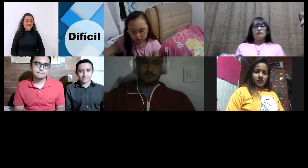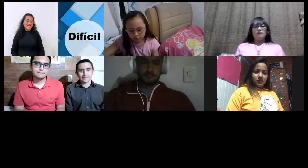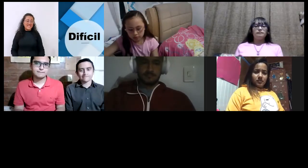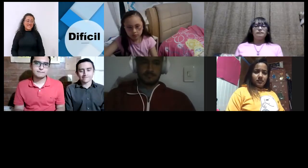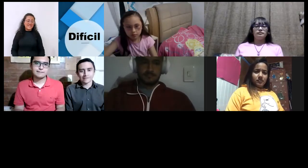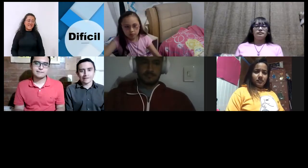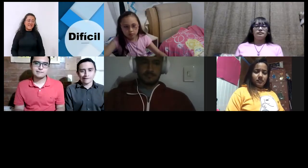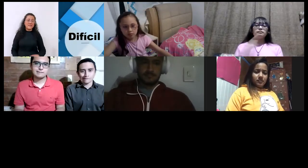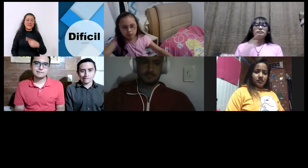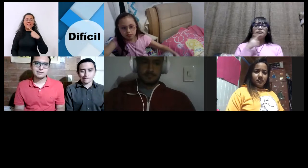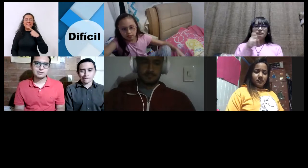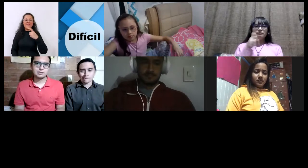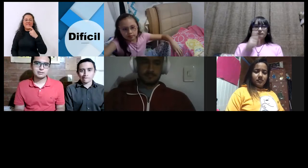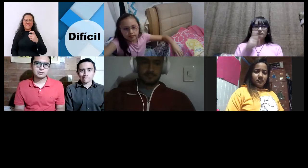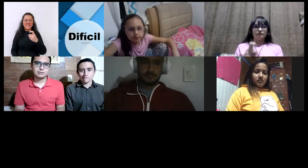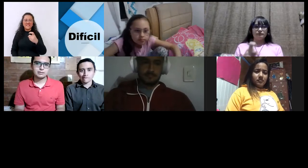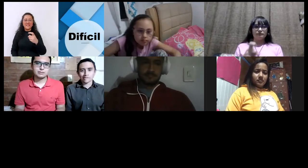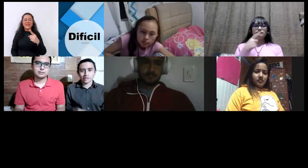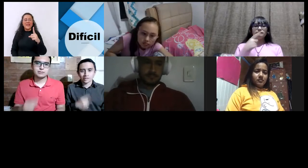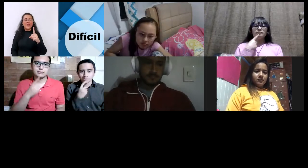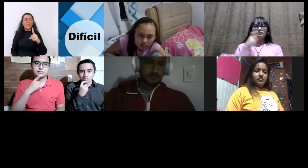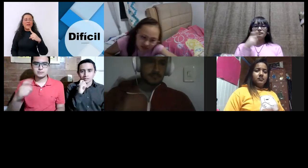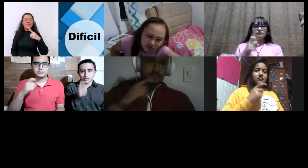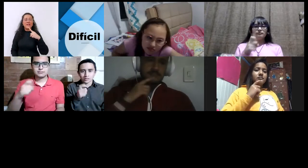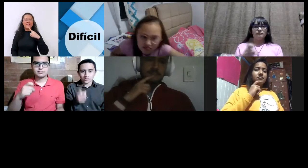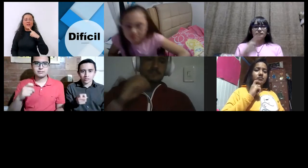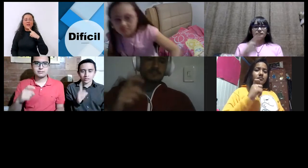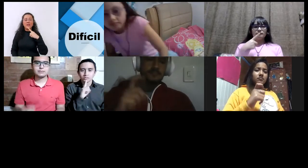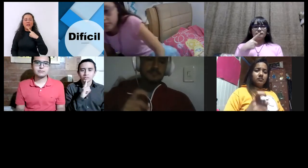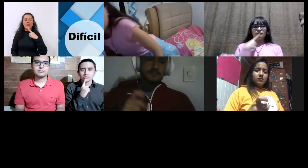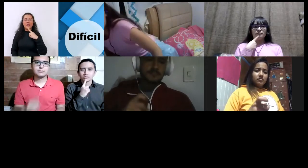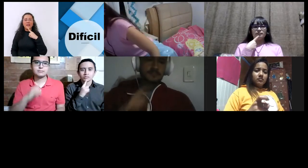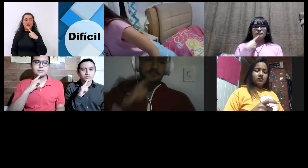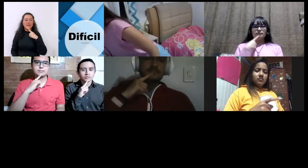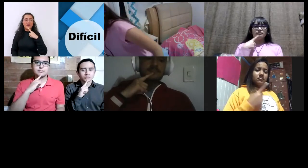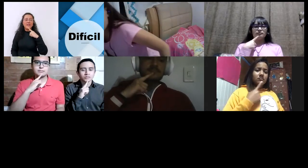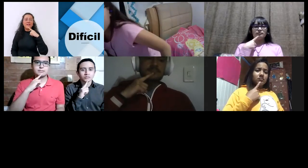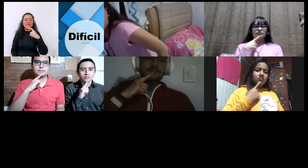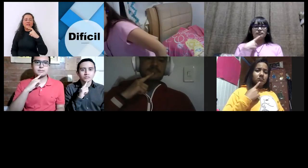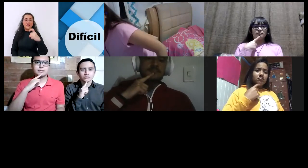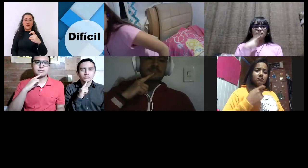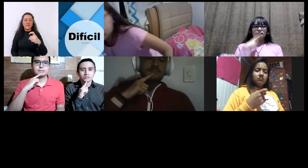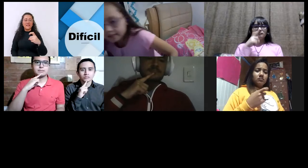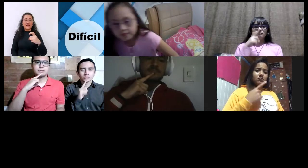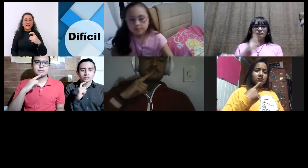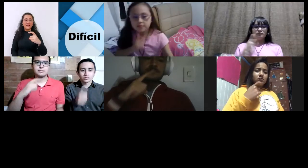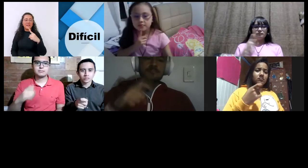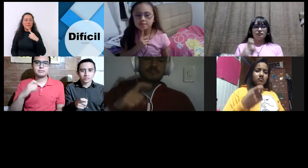Difícil. Tenemos que enseñar difícil. Como que viene el dedo aquí y se dobla hacia adelante como